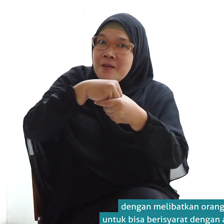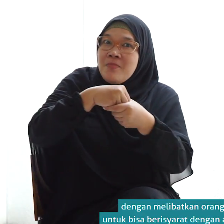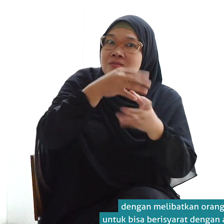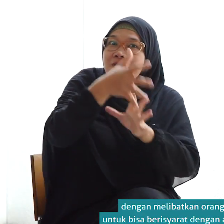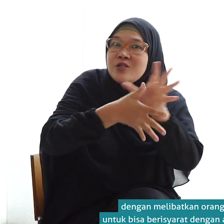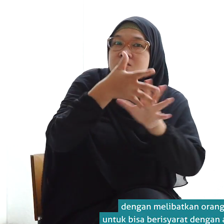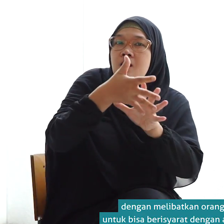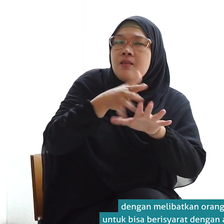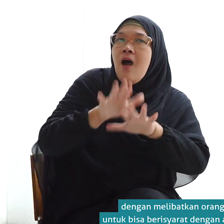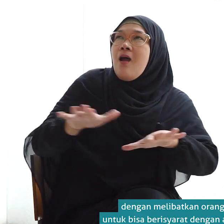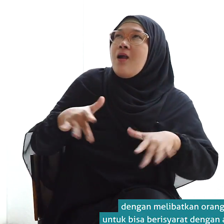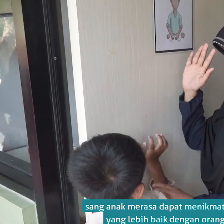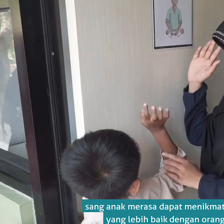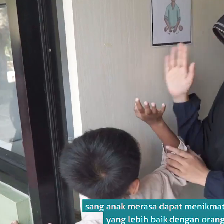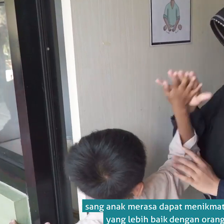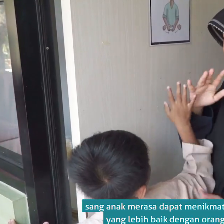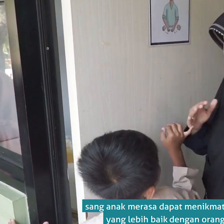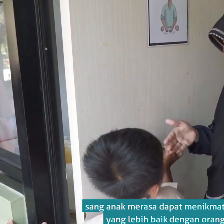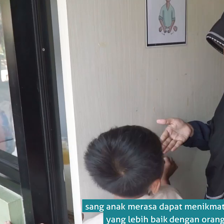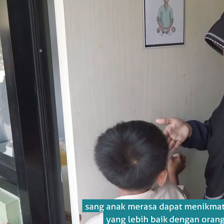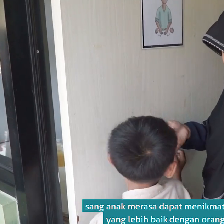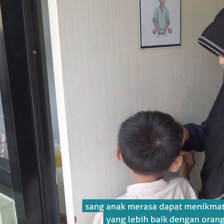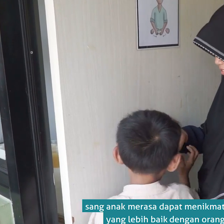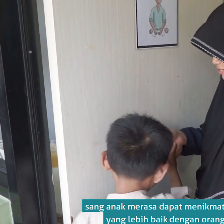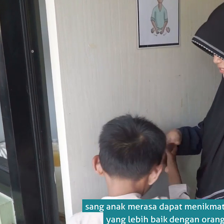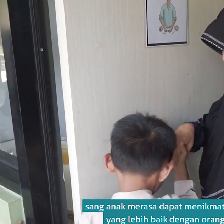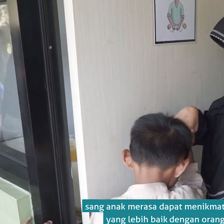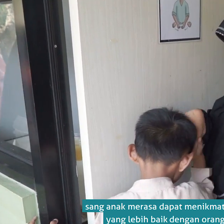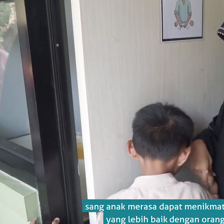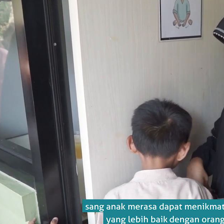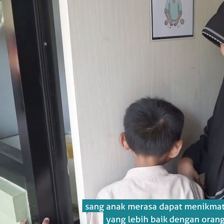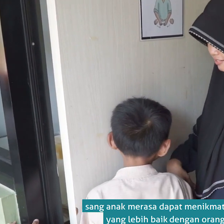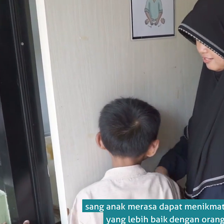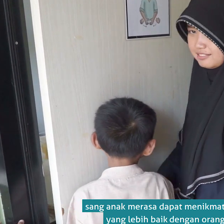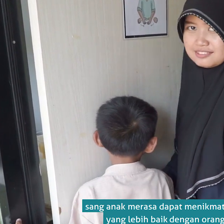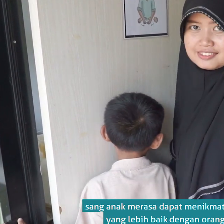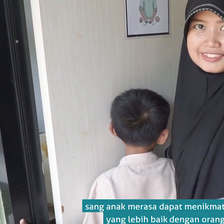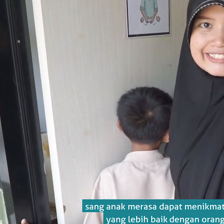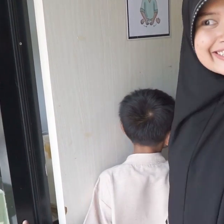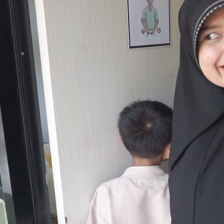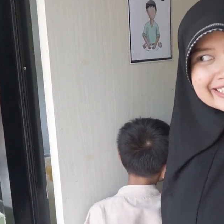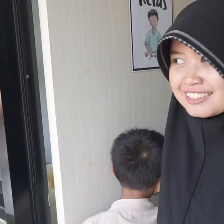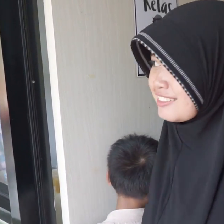bisa berisyarat dengan anaknya, sang anak merasa dapat menikmati komunikasi yang lebih baik dengan orang tuanya.